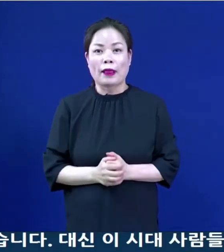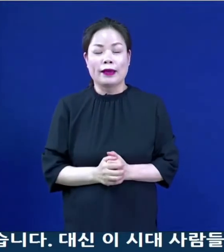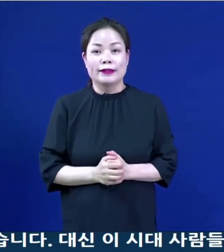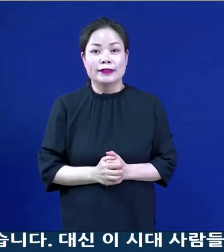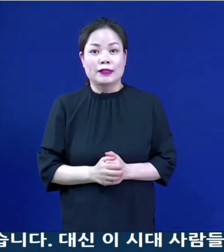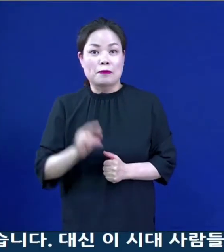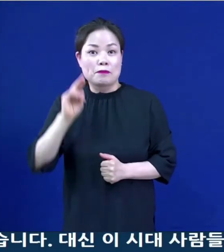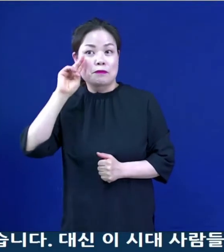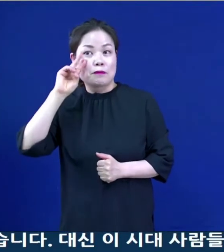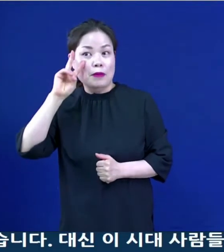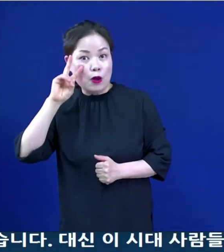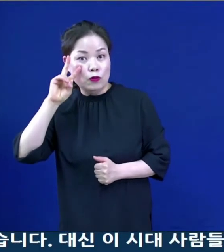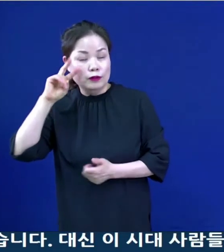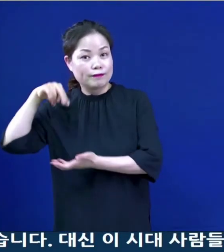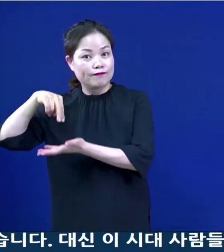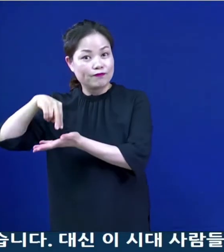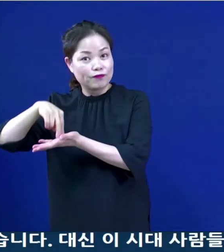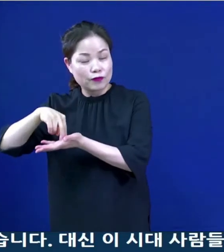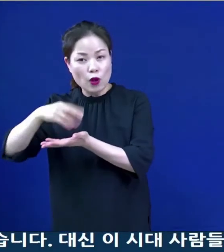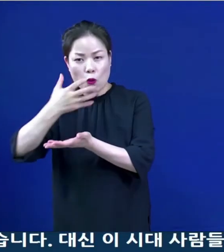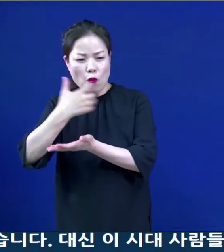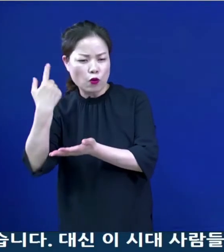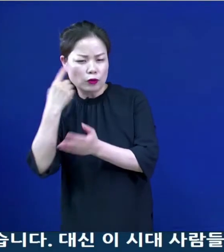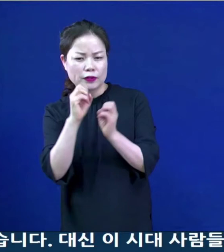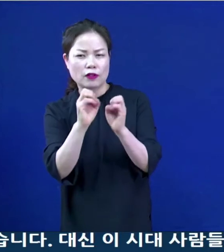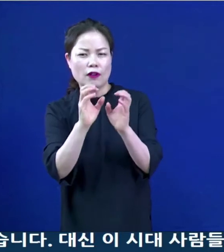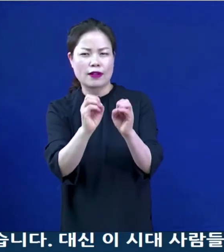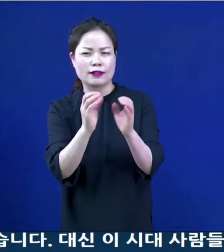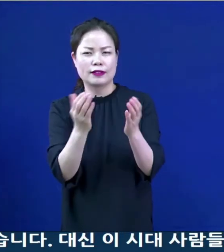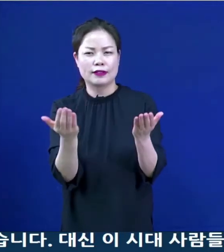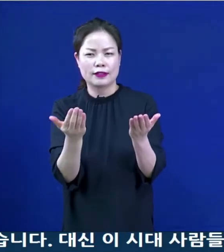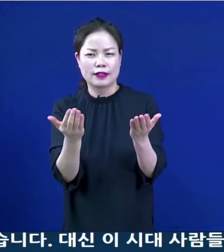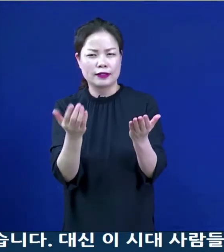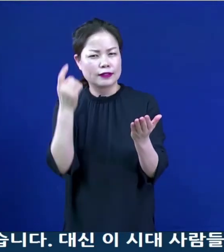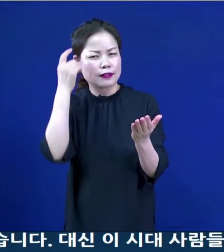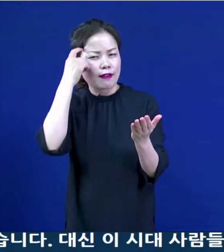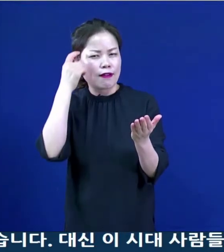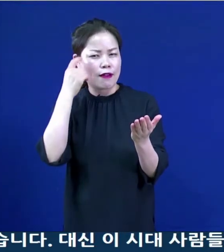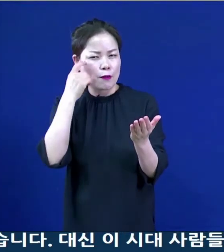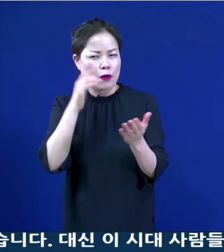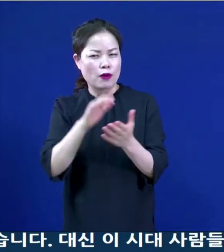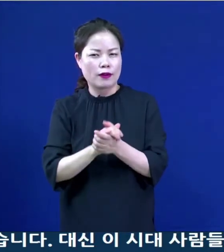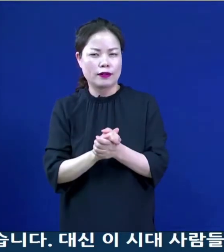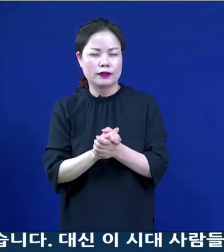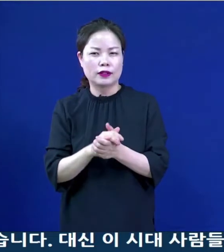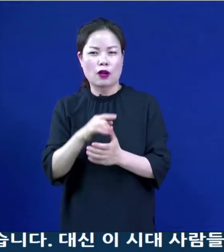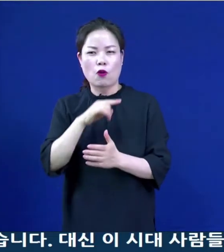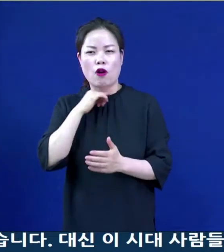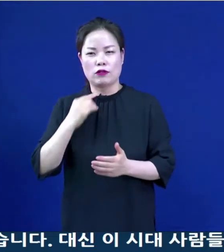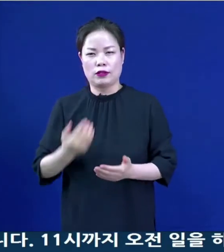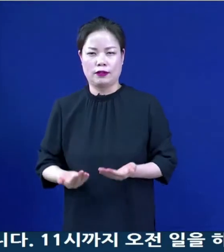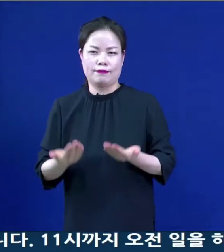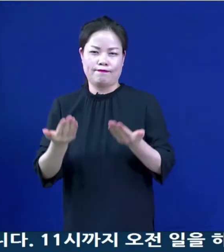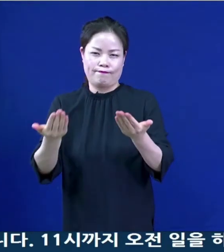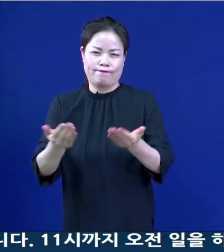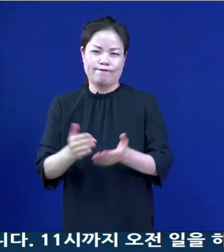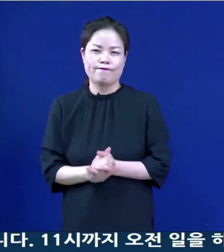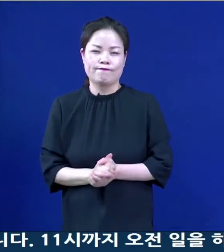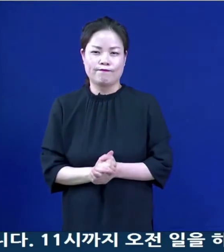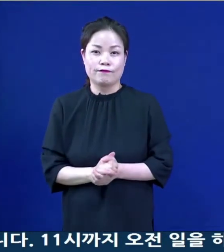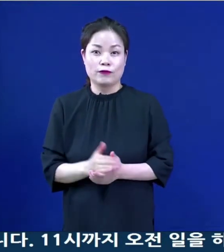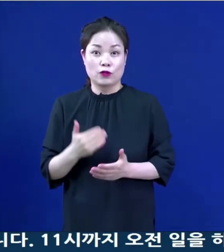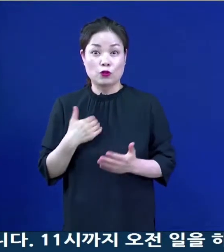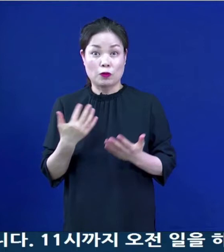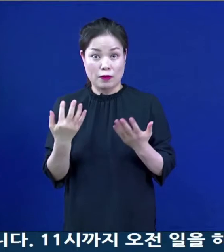그러니까 바울이 이제 이 복음 전도하는 걸 여러분 한번 이렇게 짚어 보면요 참 헌신적입니다. 저도